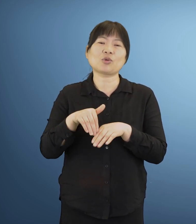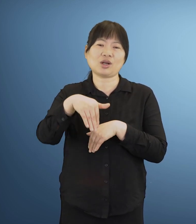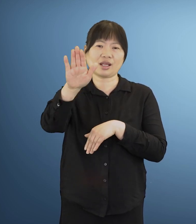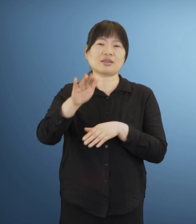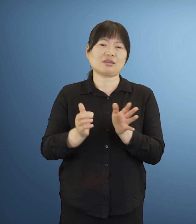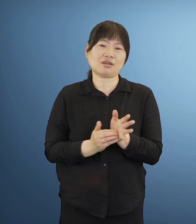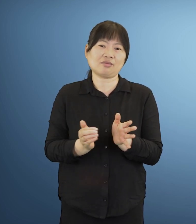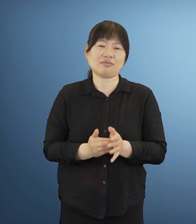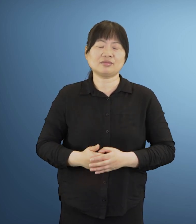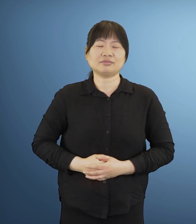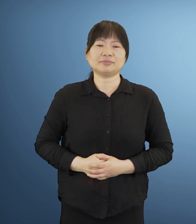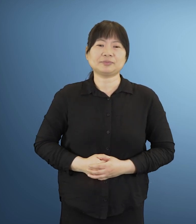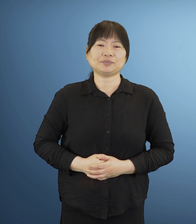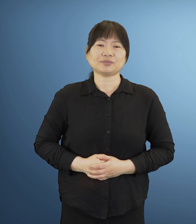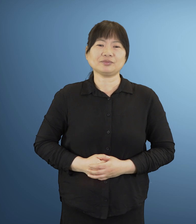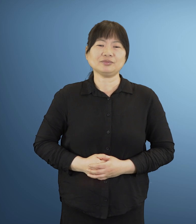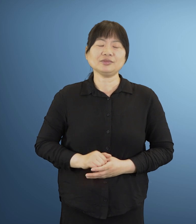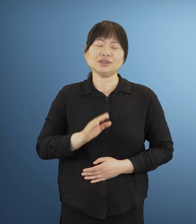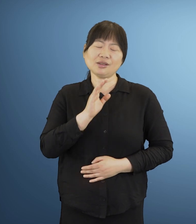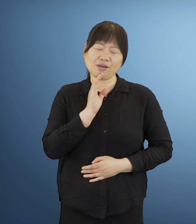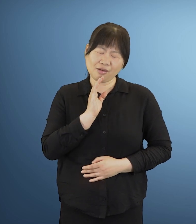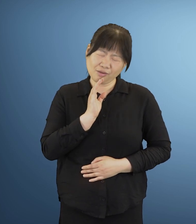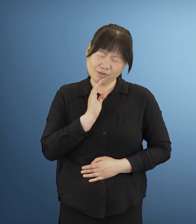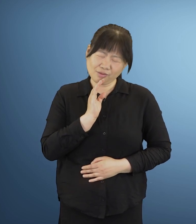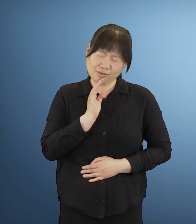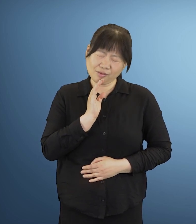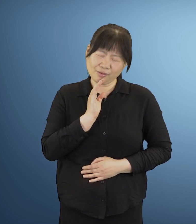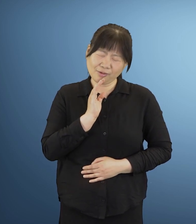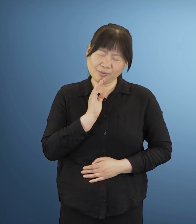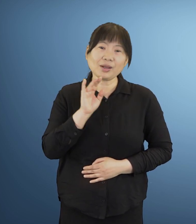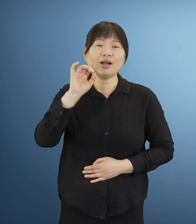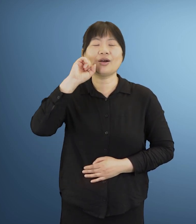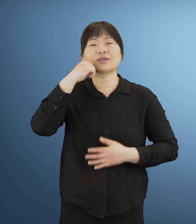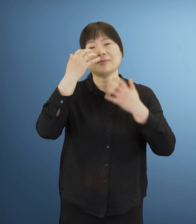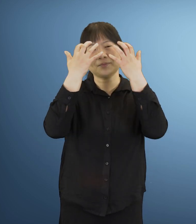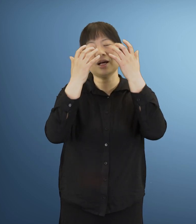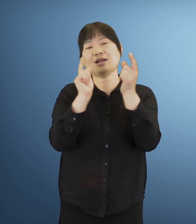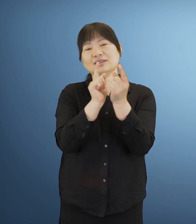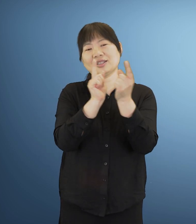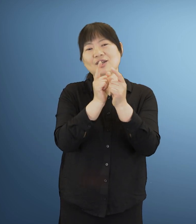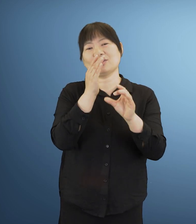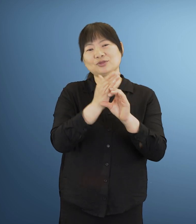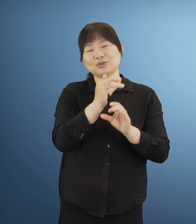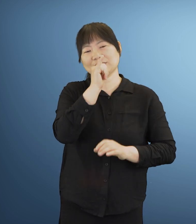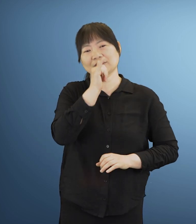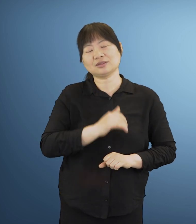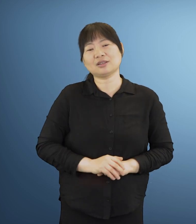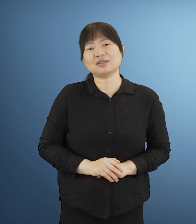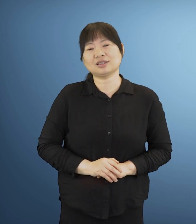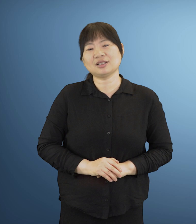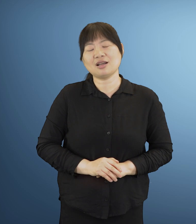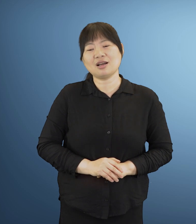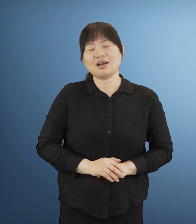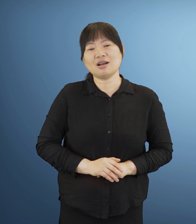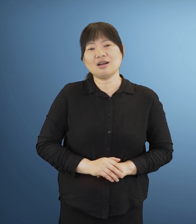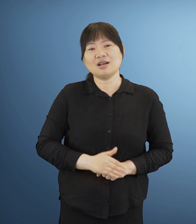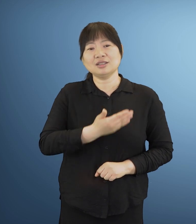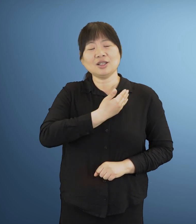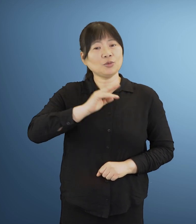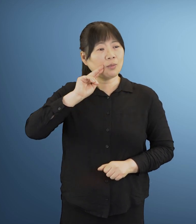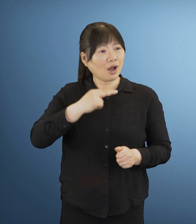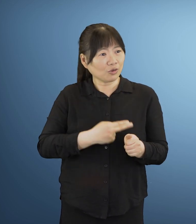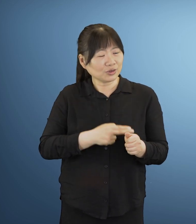이런 곡절을 겪어요. 곡절을. 뭐 대사도 바울이라고